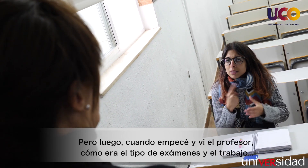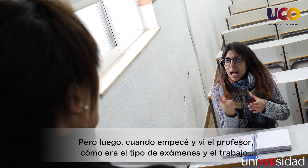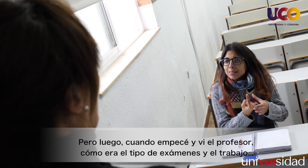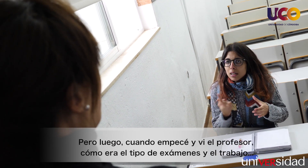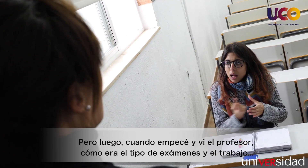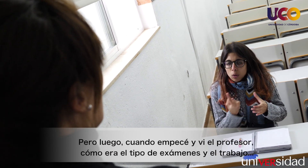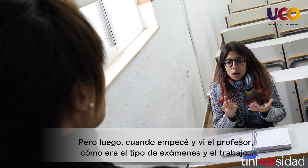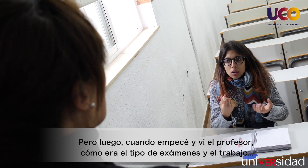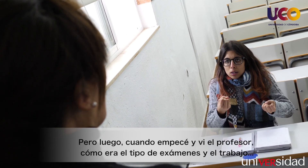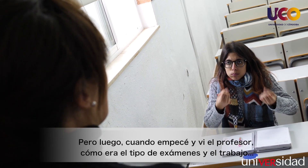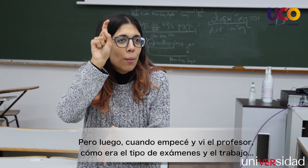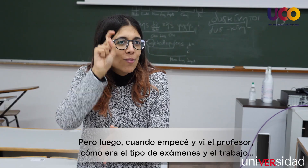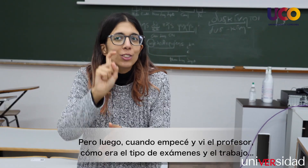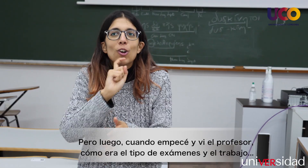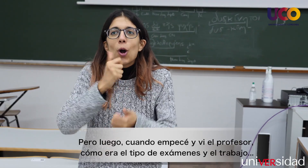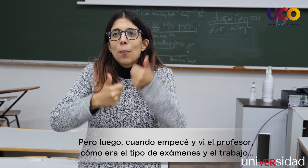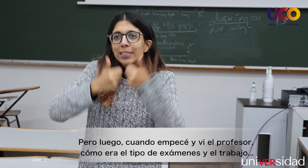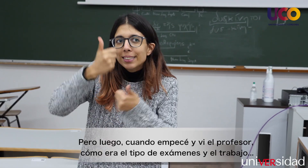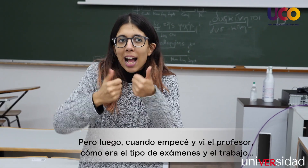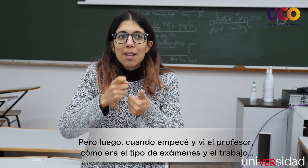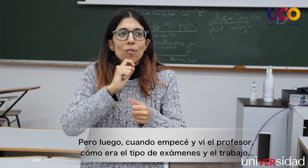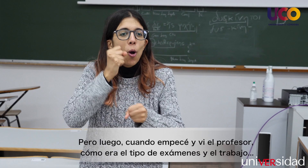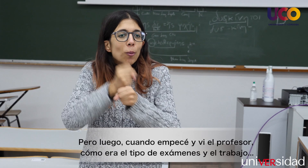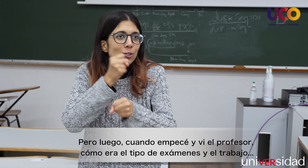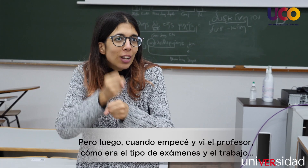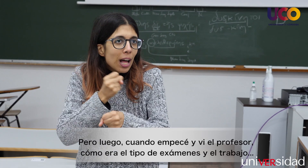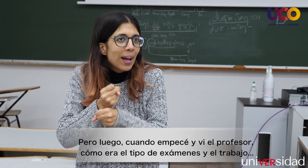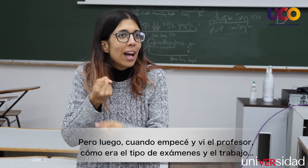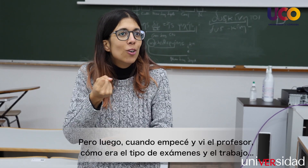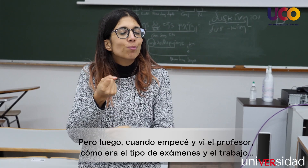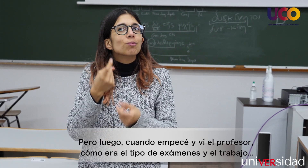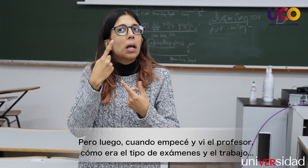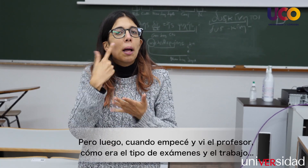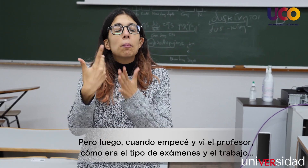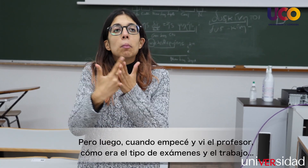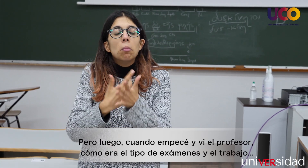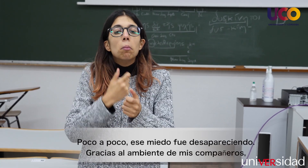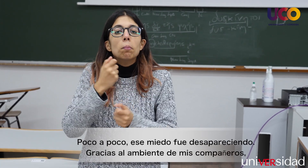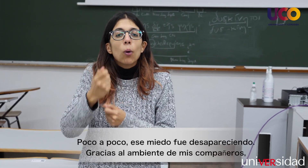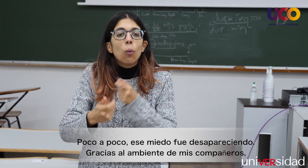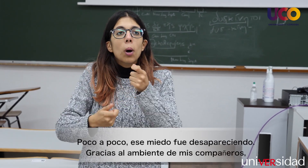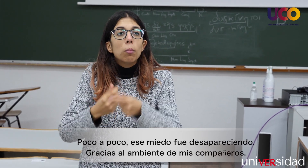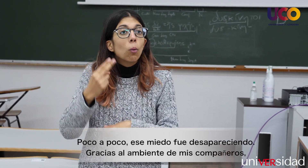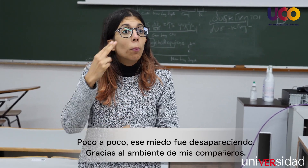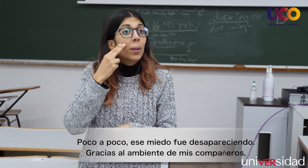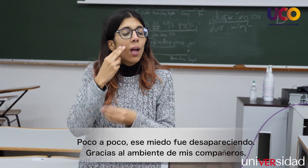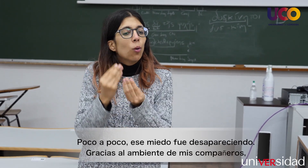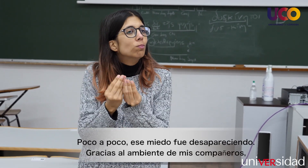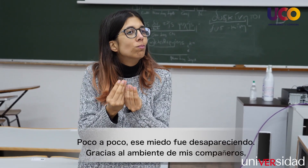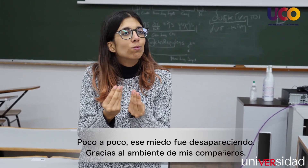cuando empecé y ya vi el profesor, cómo era el tipo de examen, el trabajo, poco a poco, pues ese miedo